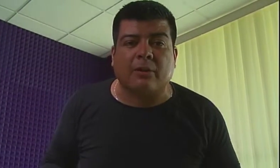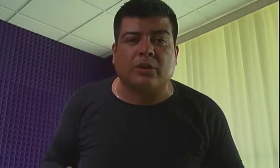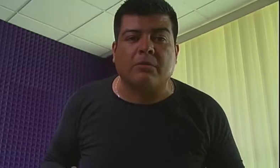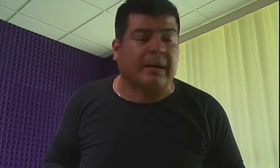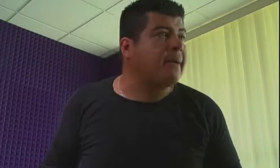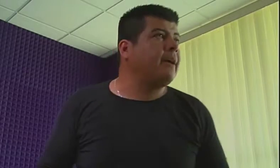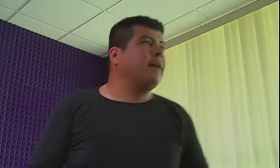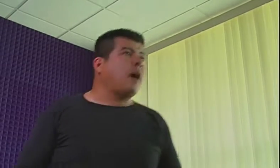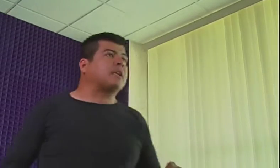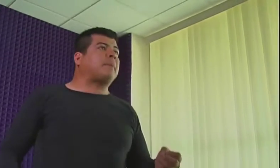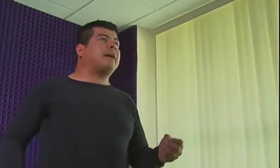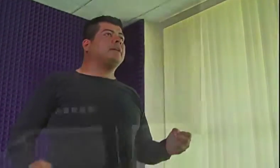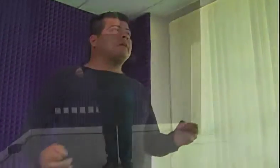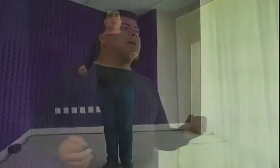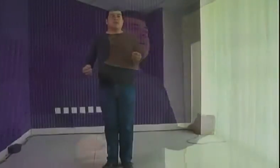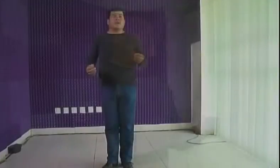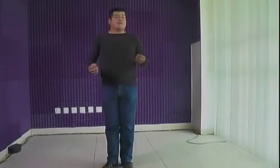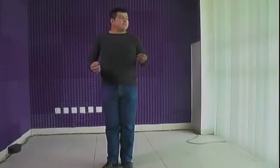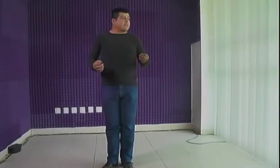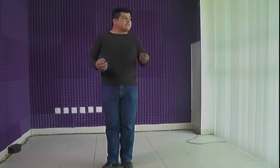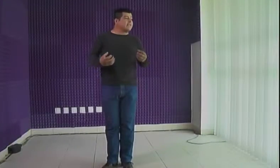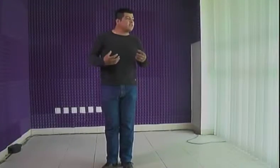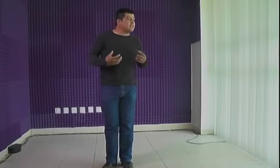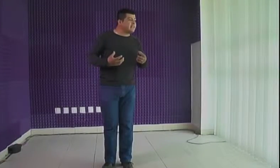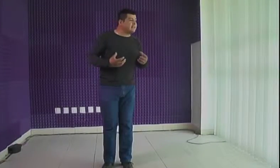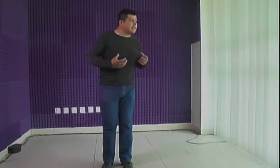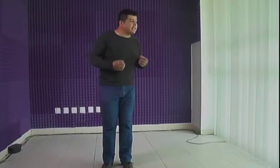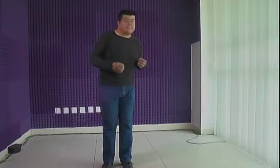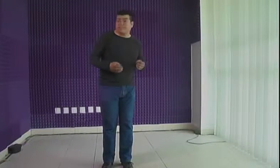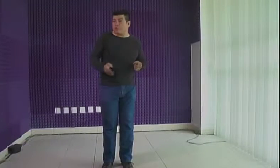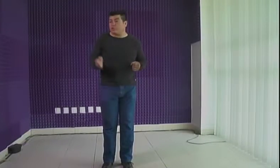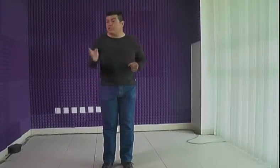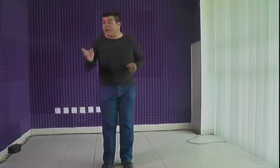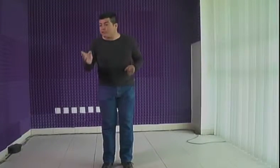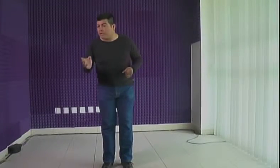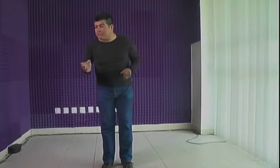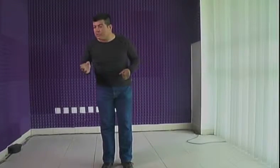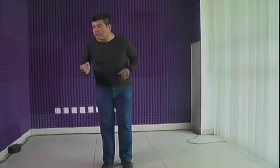continuar. Artaban se llenó de energía y decidió continuar su camino.